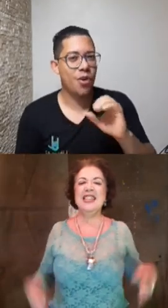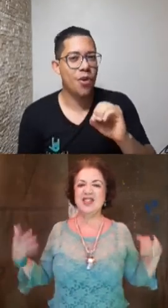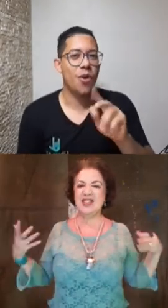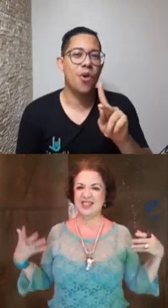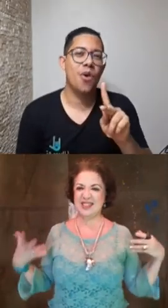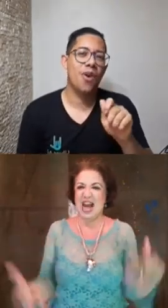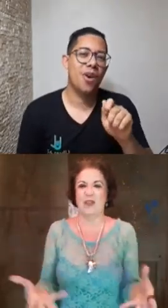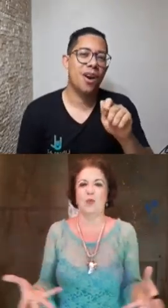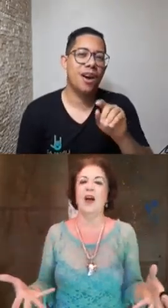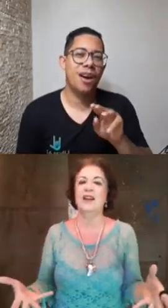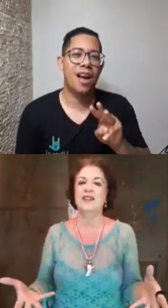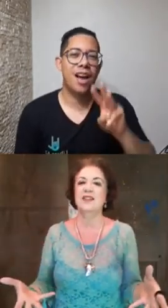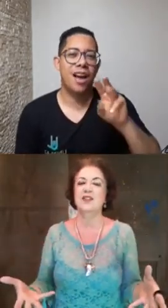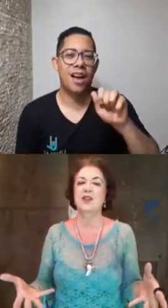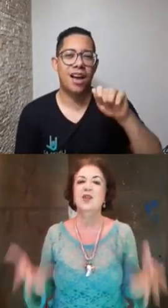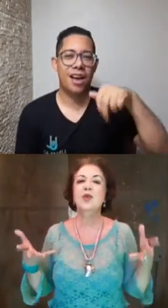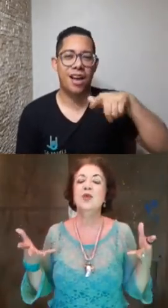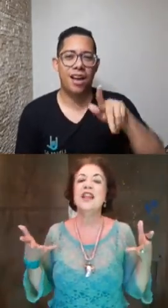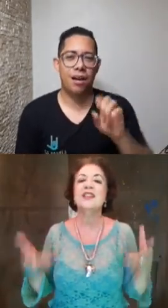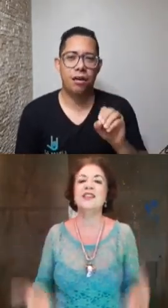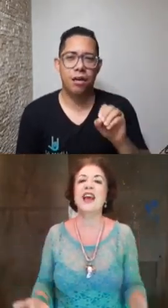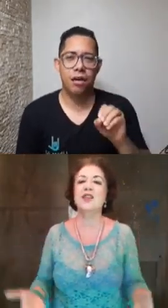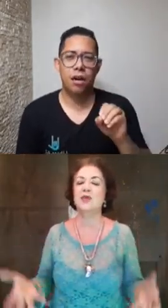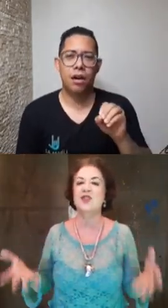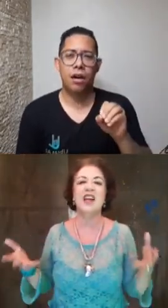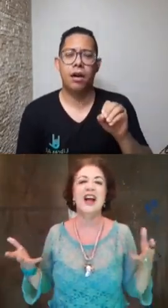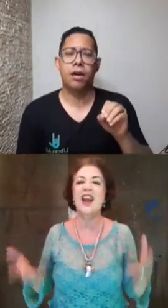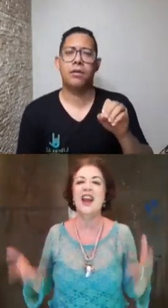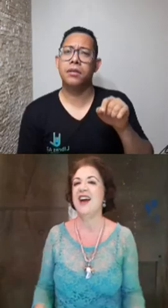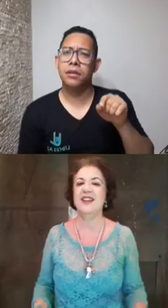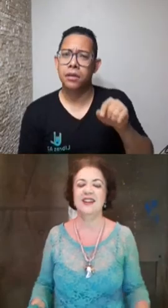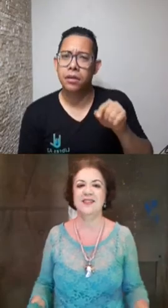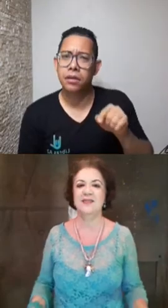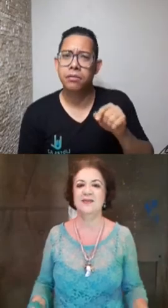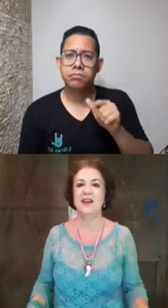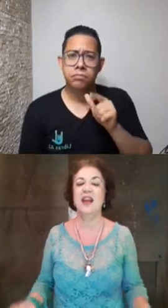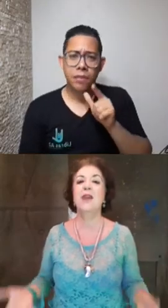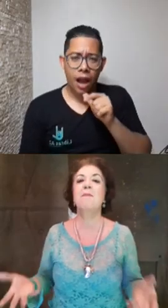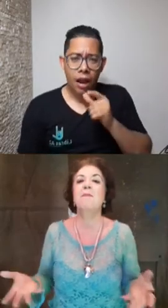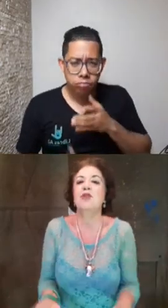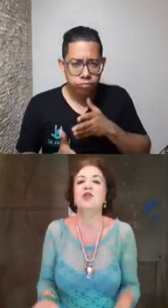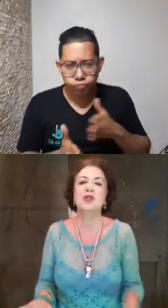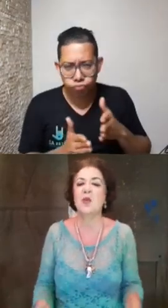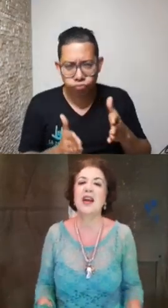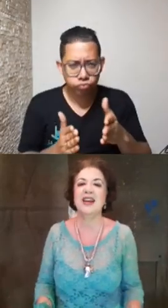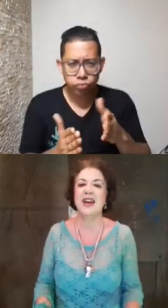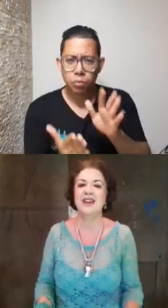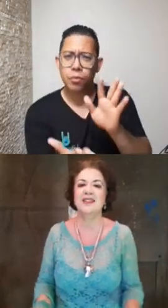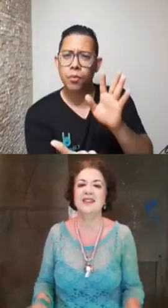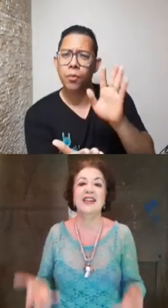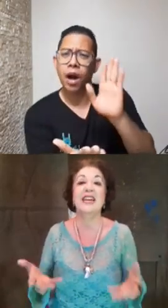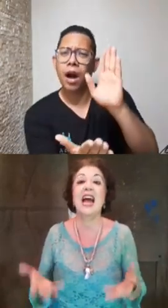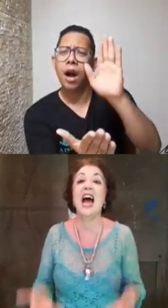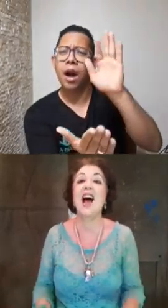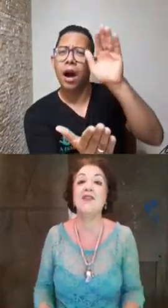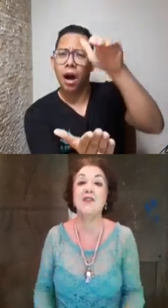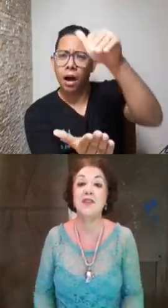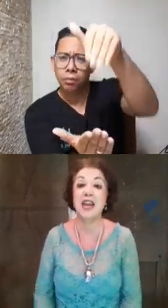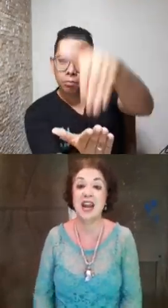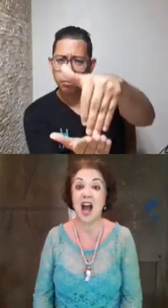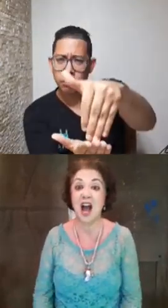Ele deságua no deserto de Kalahari, em Botsuana,